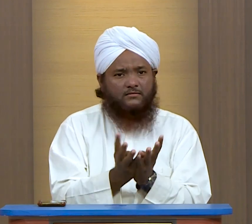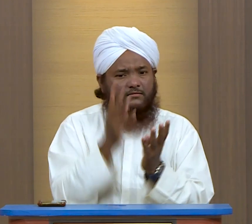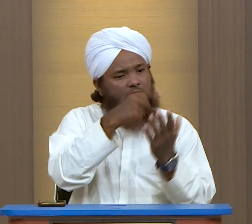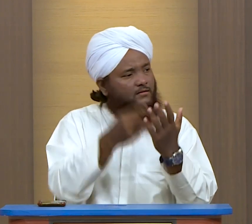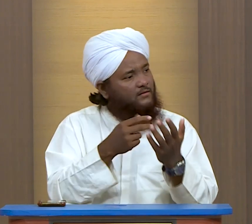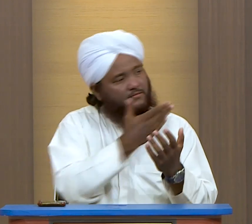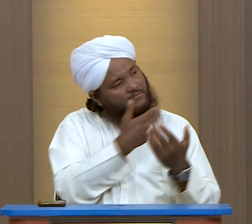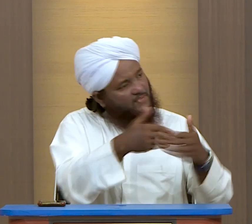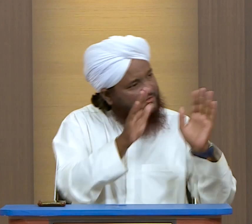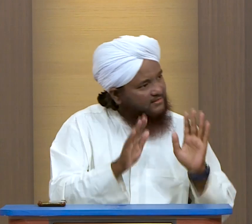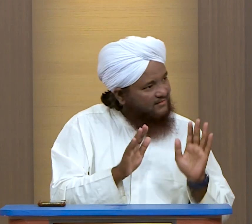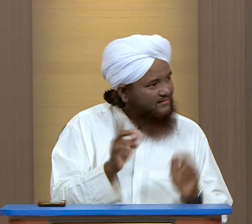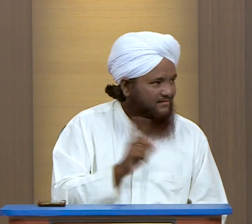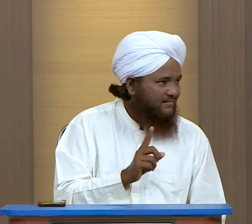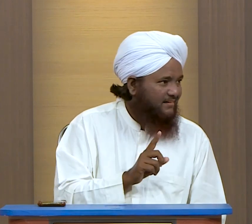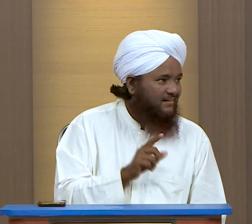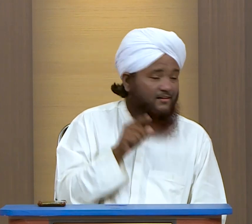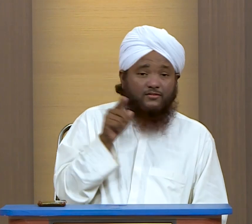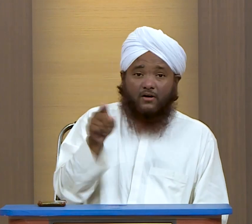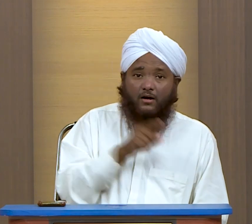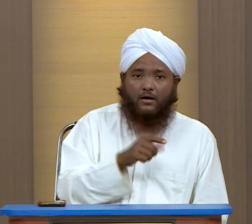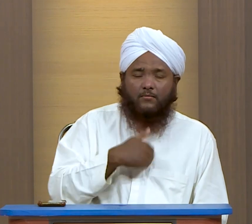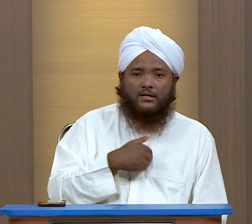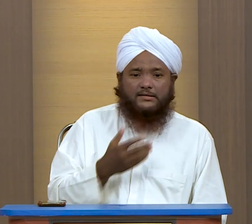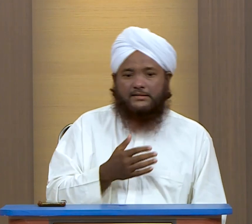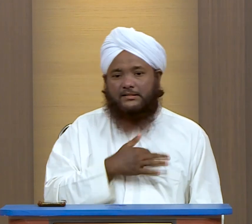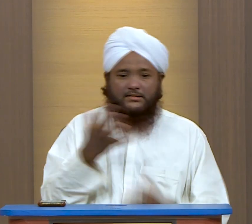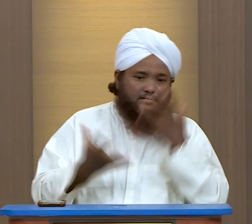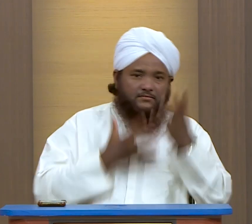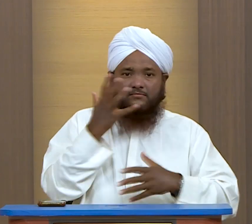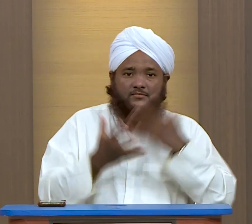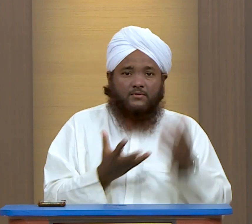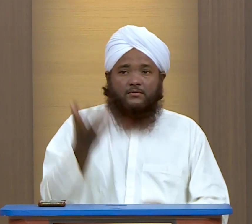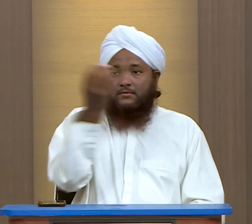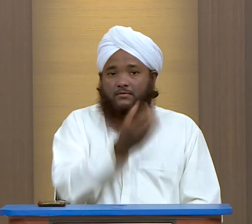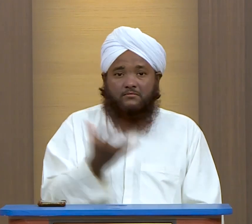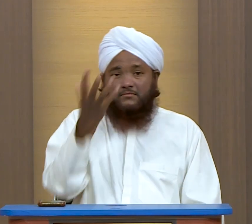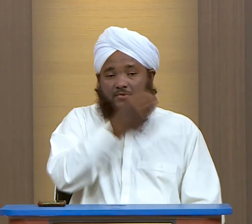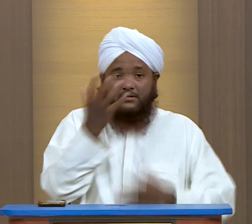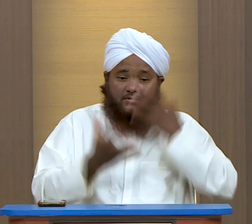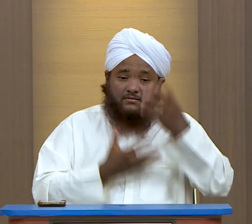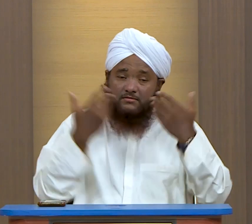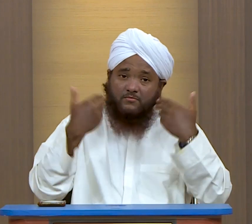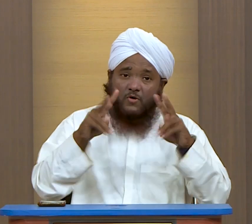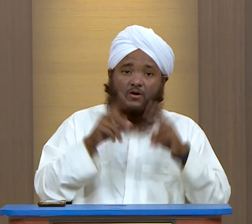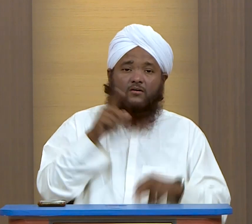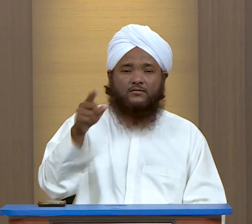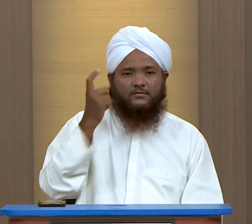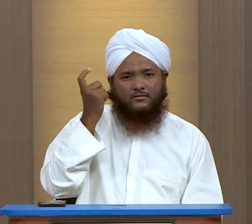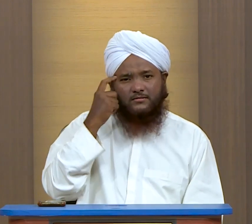کر دیا جائے، اور اگر ایسا ہو جائے تو ہمارے دن کا چین اور راتوں کی نیند و سکون برباد ہو جائے۔ غور کیجئے، جب مجرموں